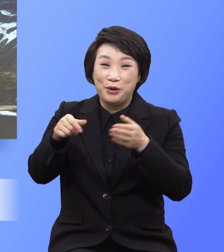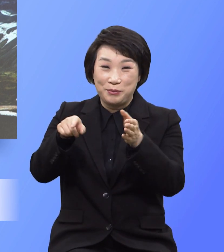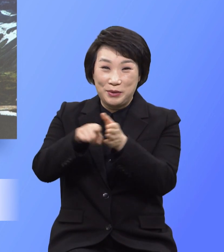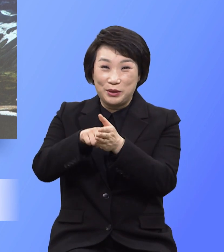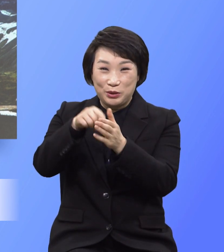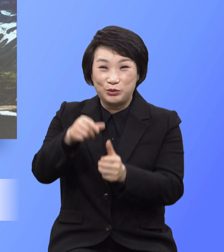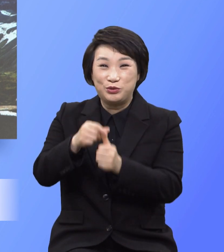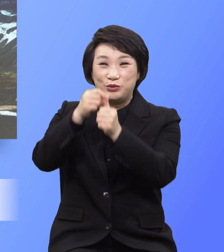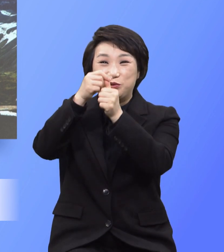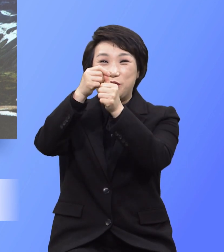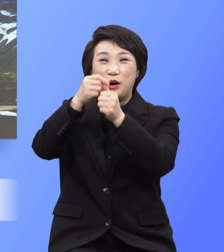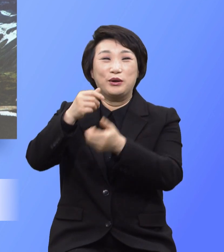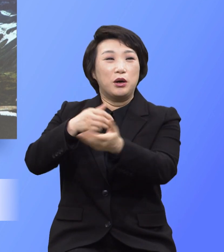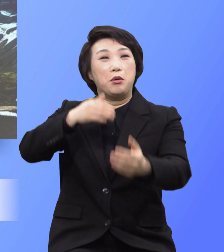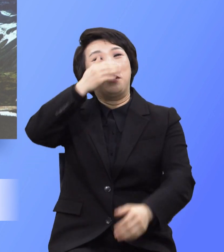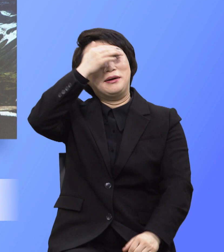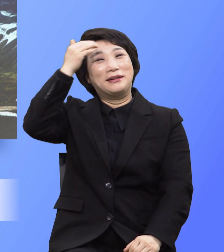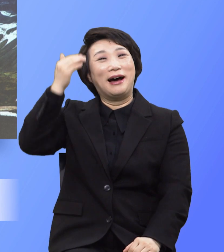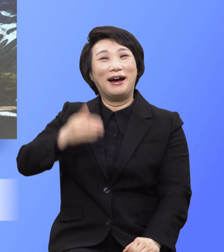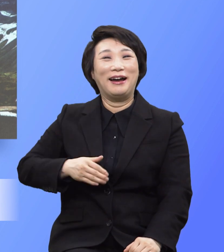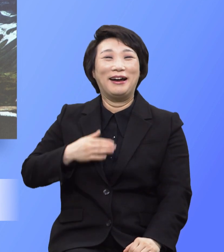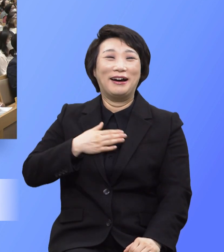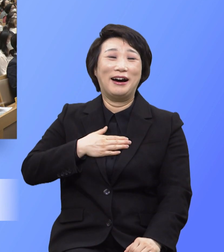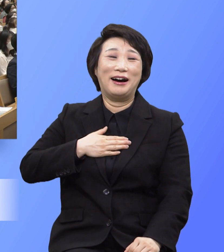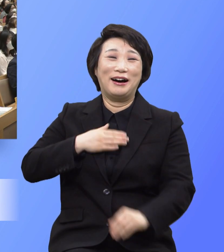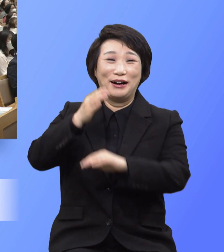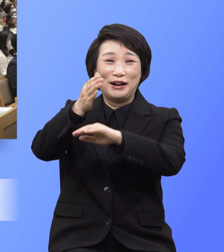믿고 구원받은 것이 얼마나